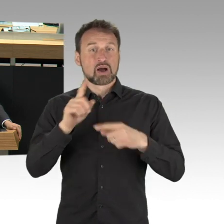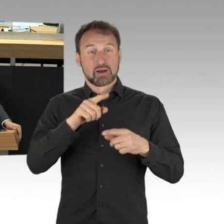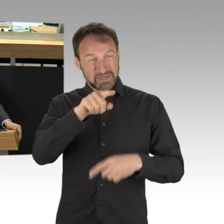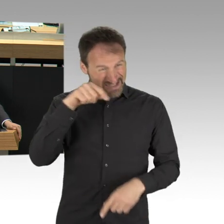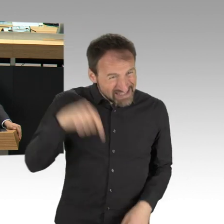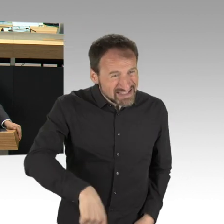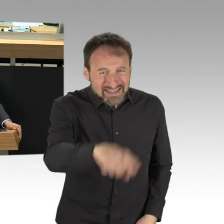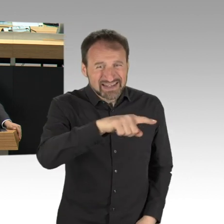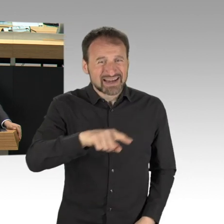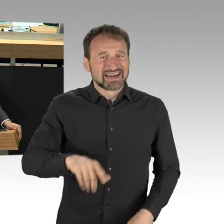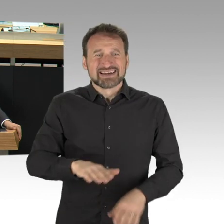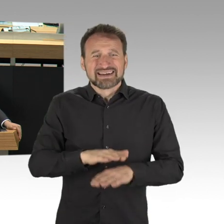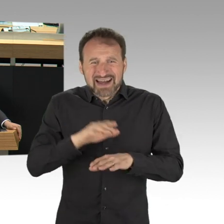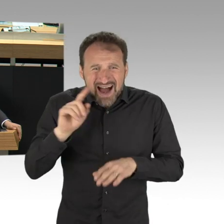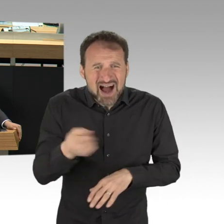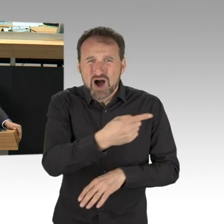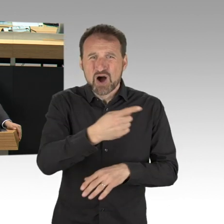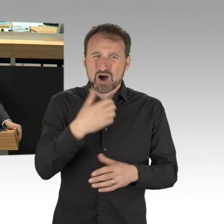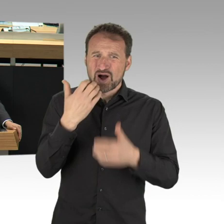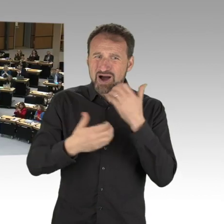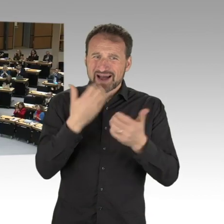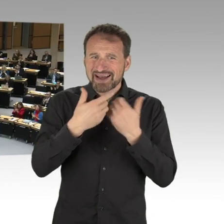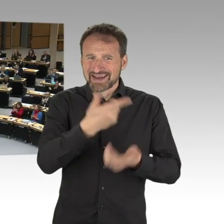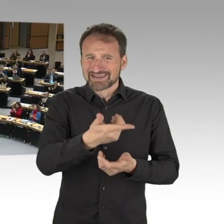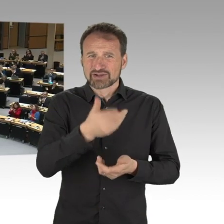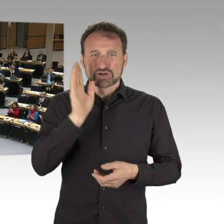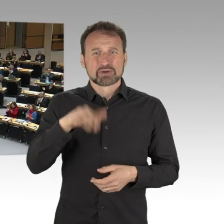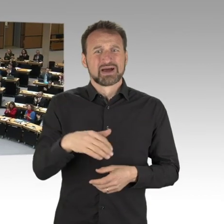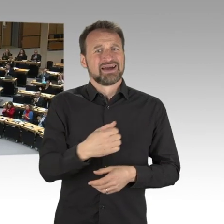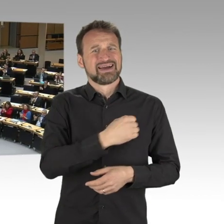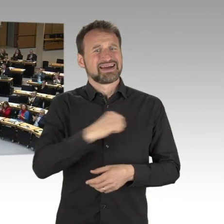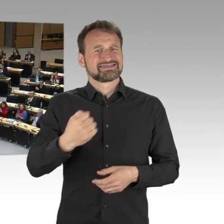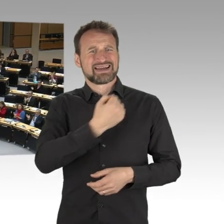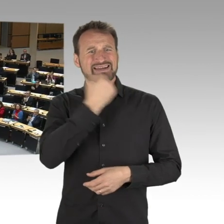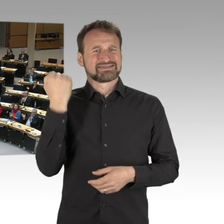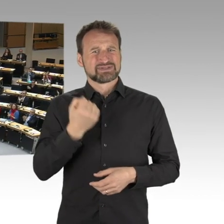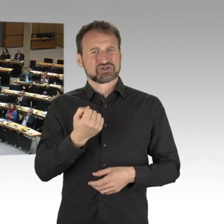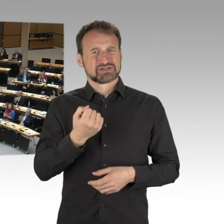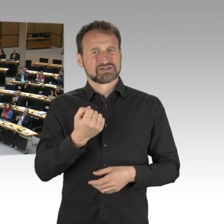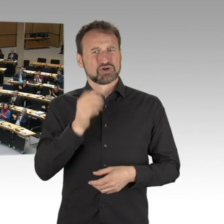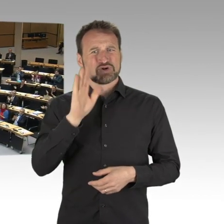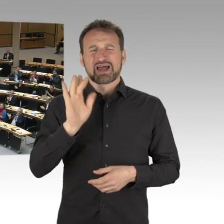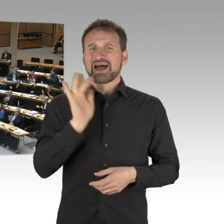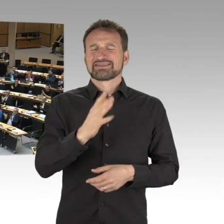Schande. Das ist eine Schande, wie Sie hier aufgetreten sind als Vorsitzender der AfD.